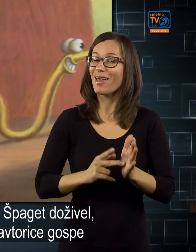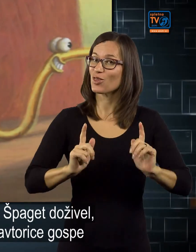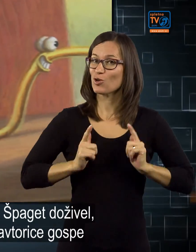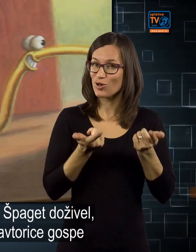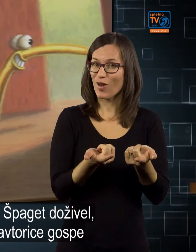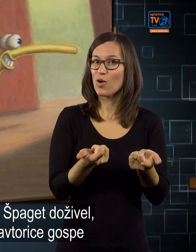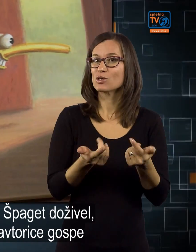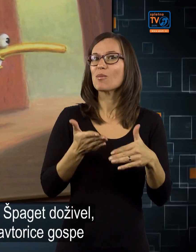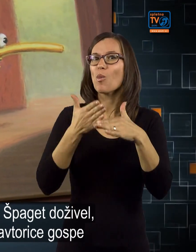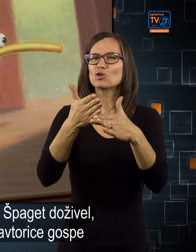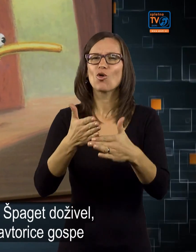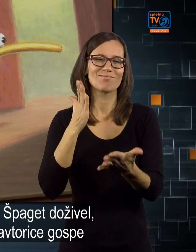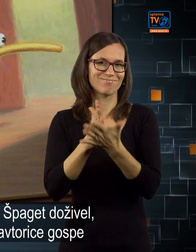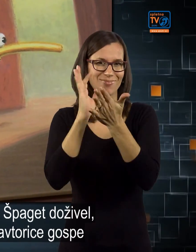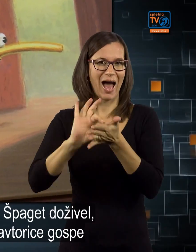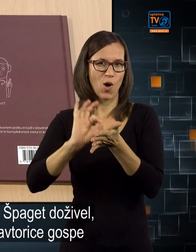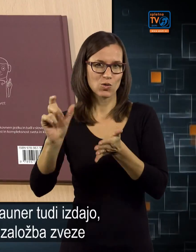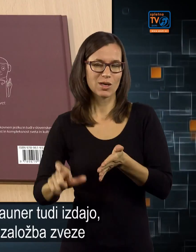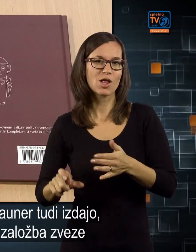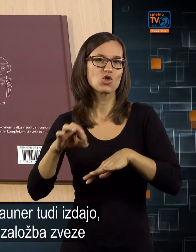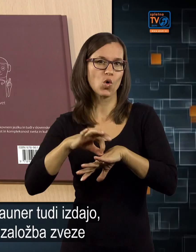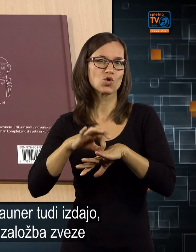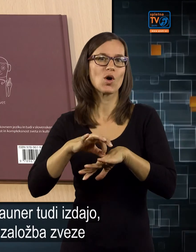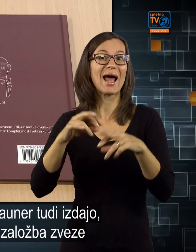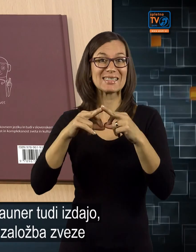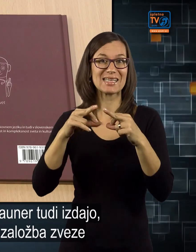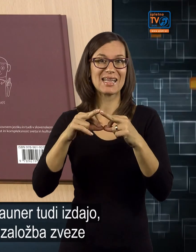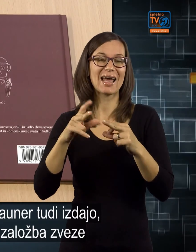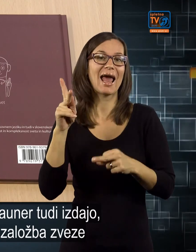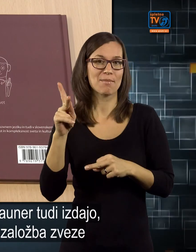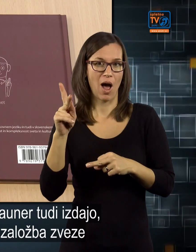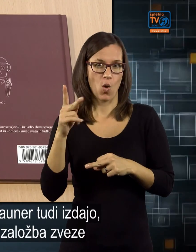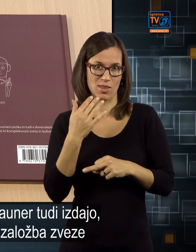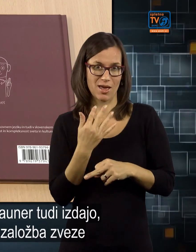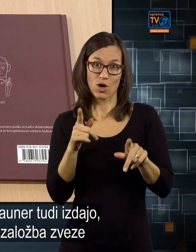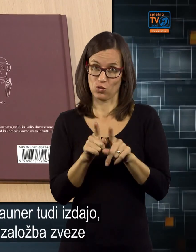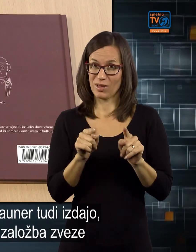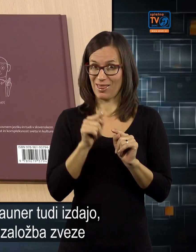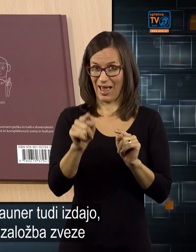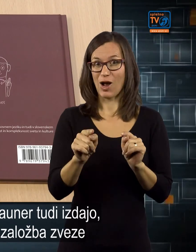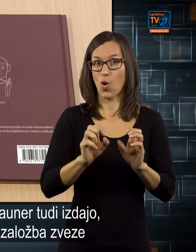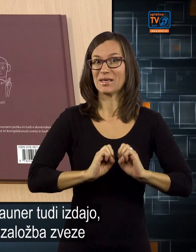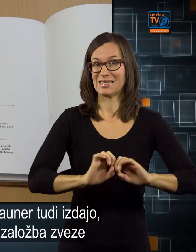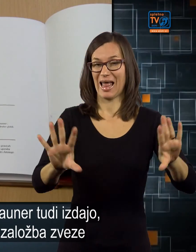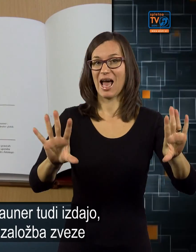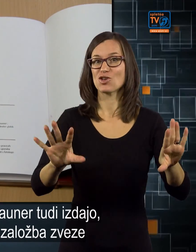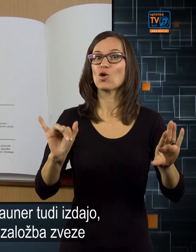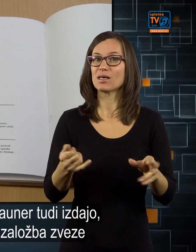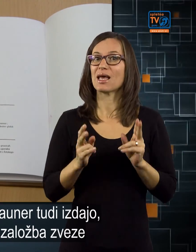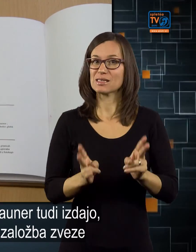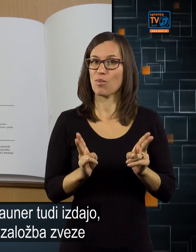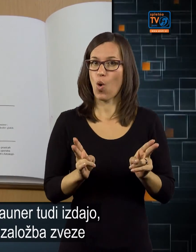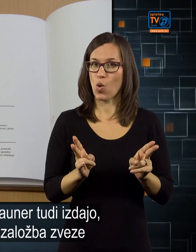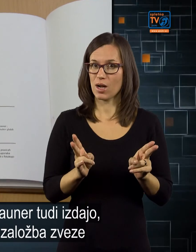s pomočjo imenitne avtorice, gospe dr. Aksinje Kermauner, tudi takšnole izdajo, ki jo